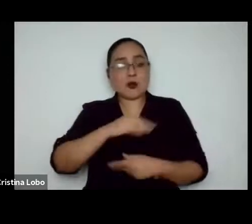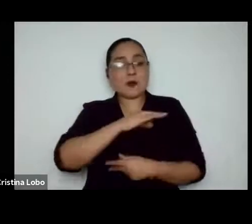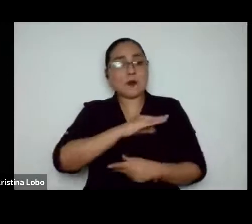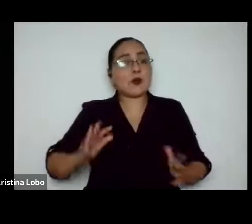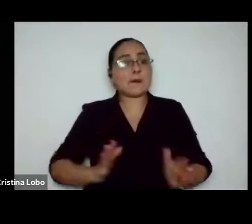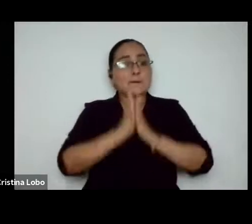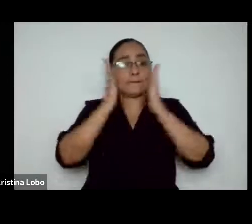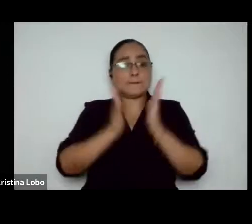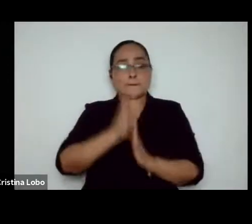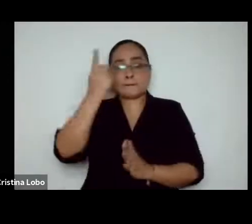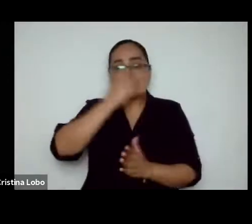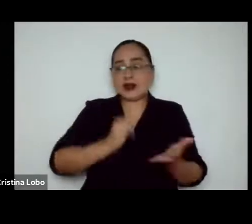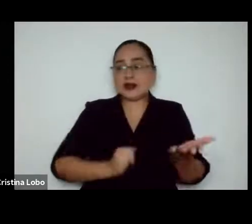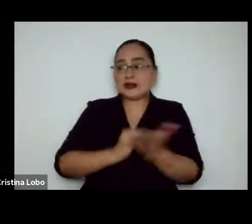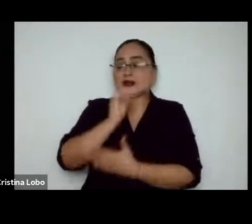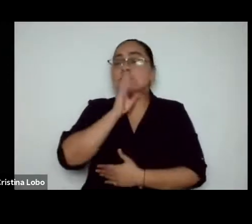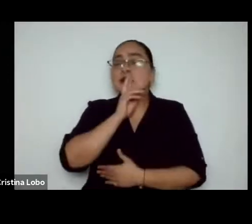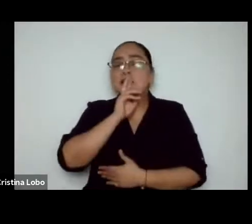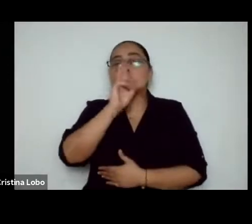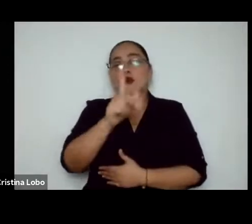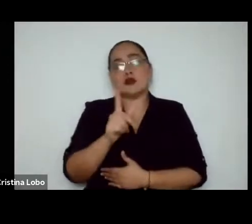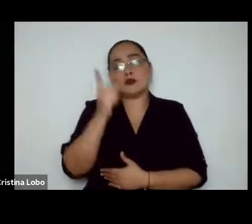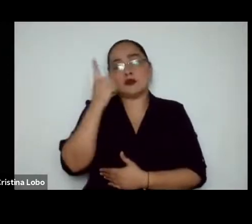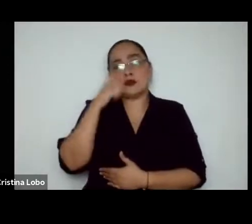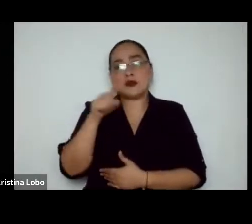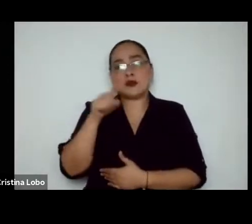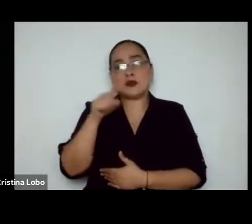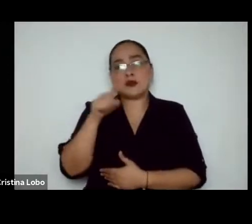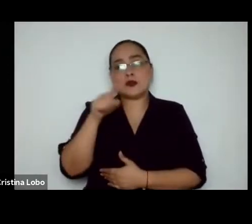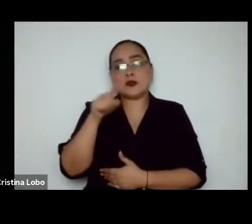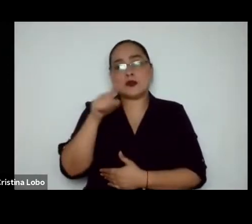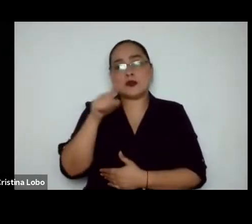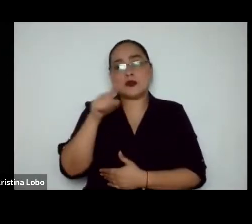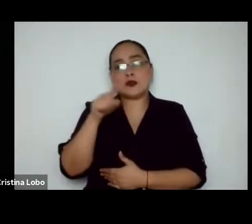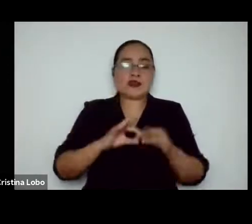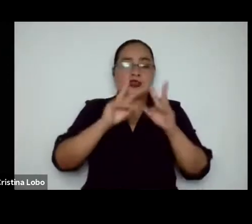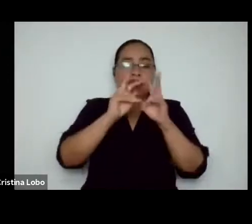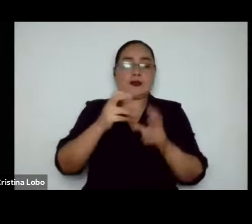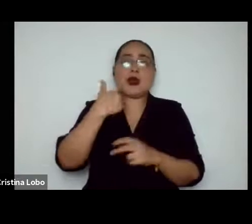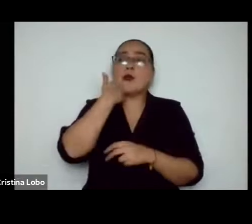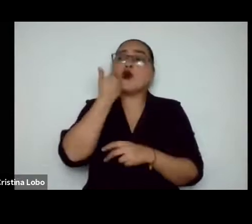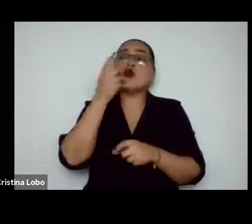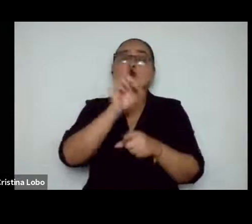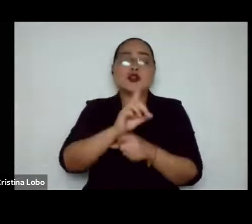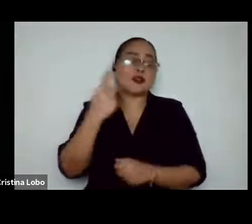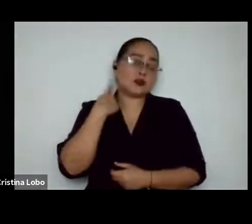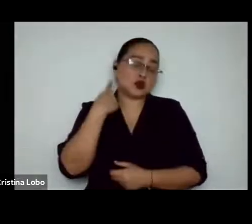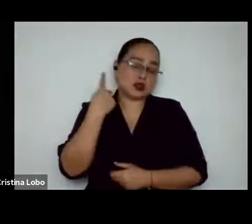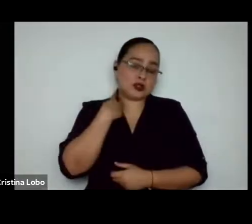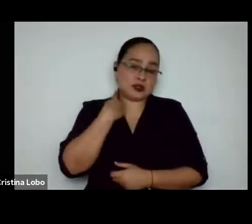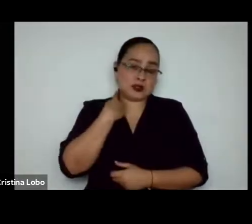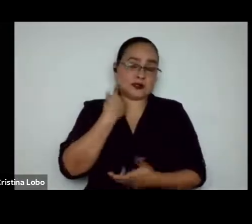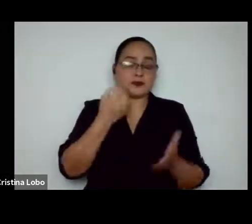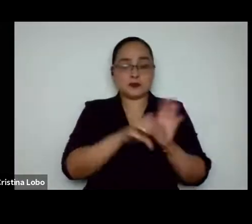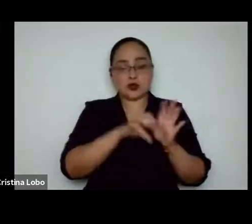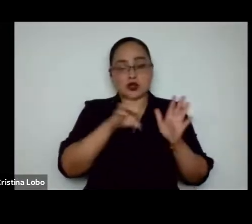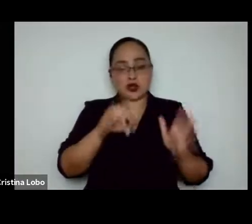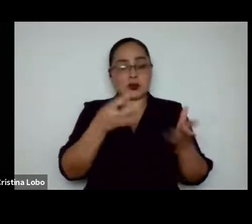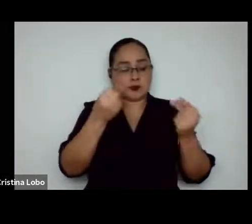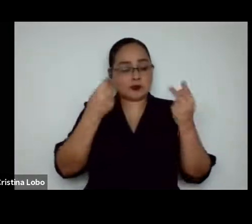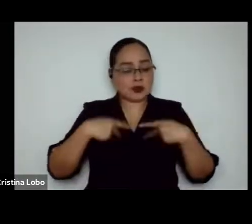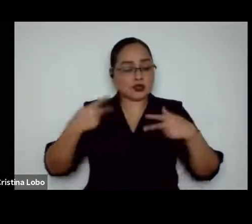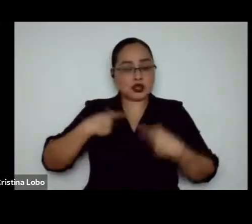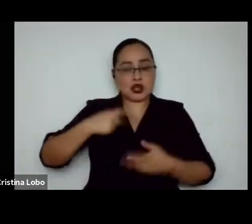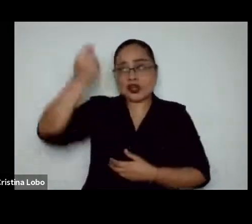toma de decisiones del Estado, en la conformación de la voluntad política general. Para muchos y muchas teóricas de los derechos,